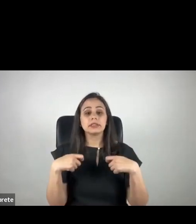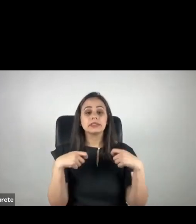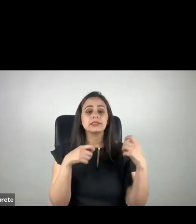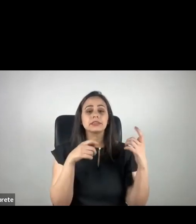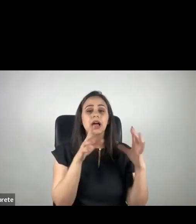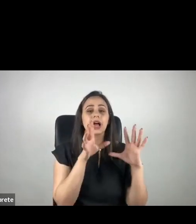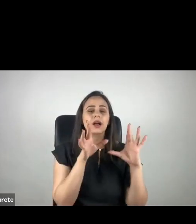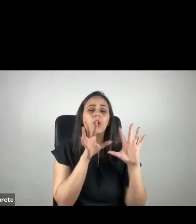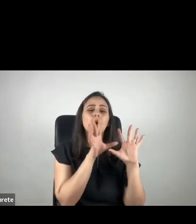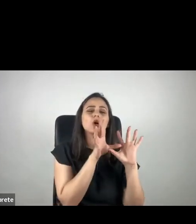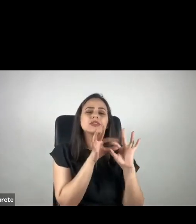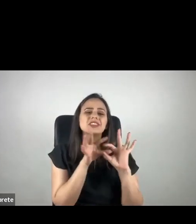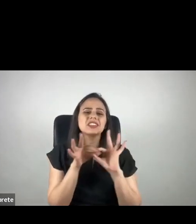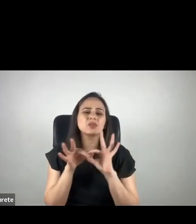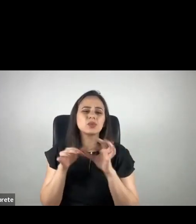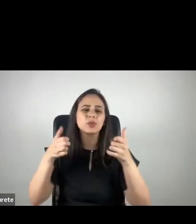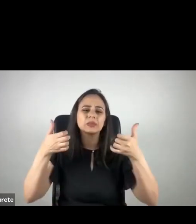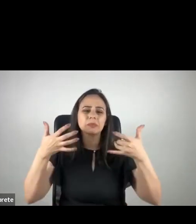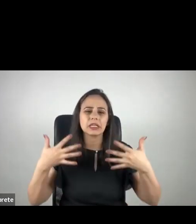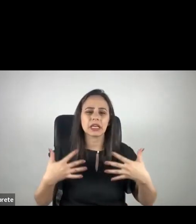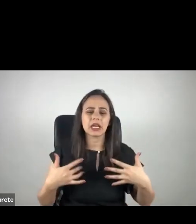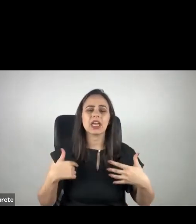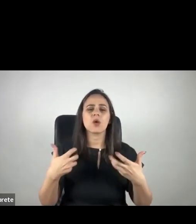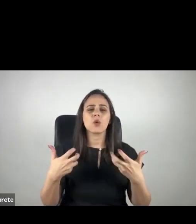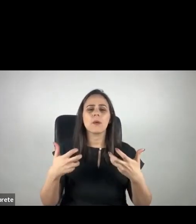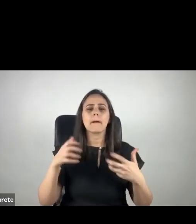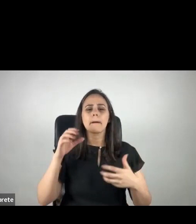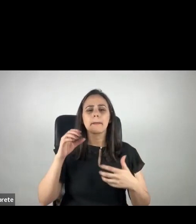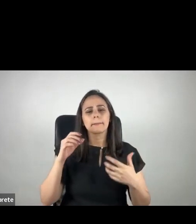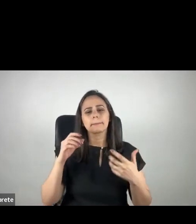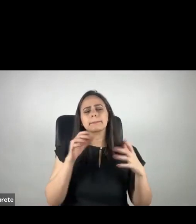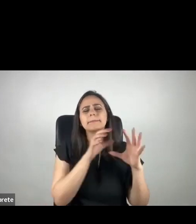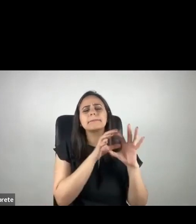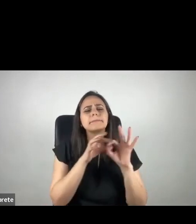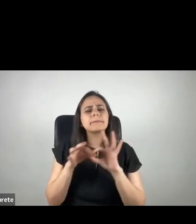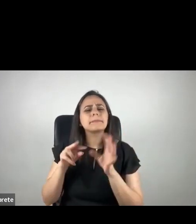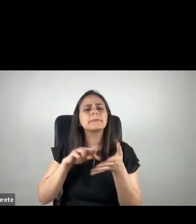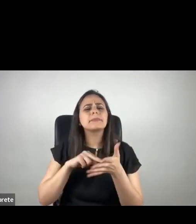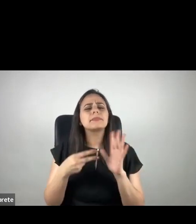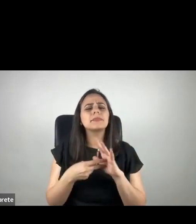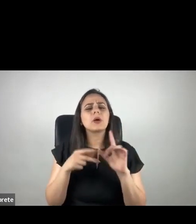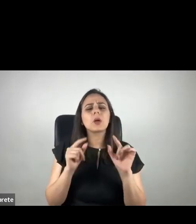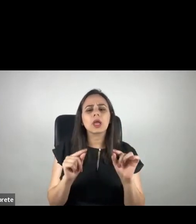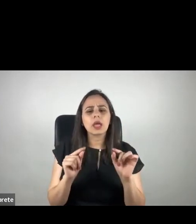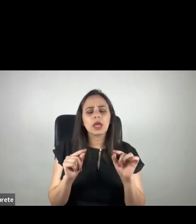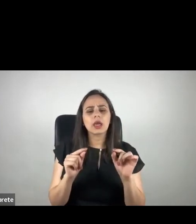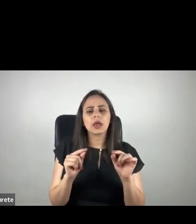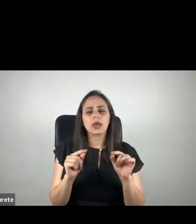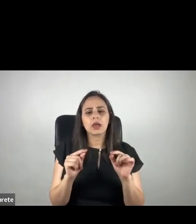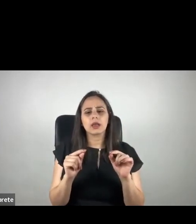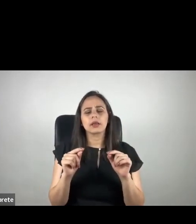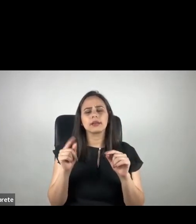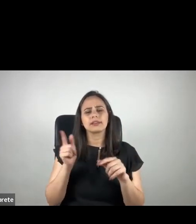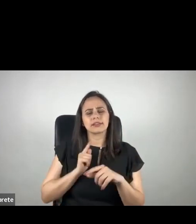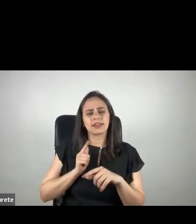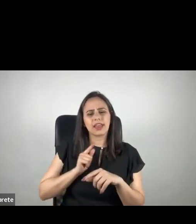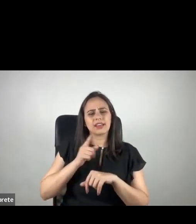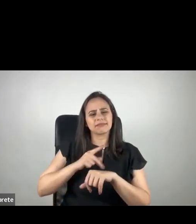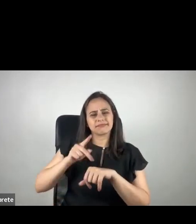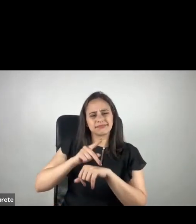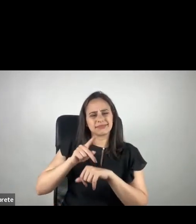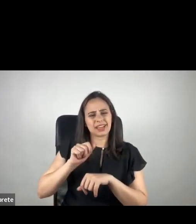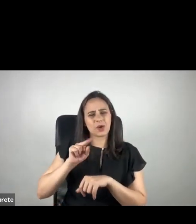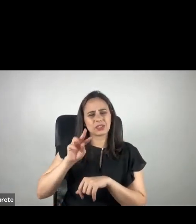contexto. O que eu quero dizer com contexto? Existe uma competição na Austrália de